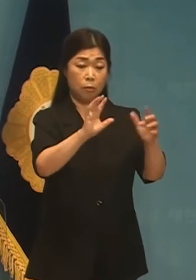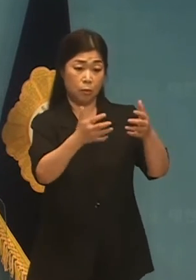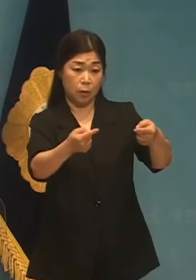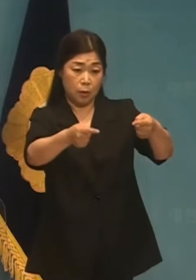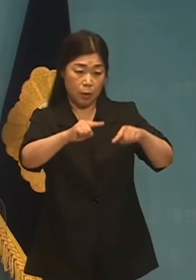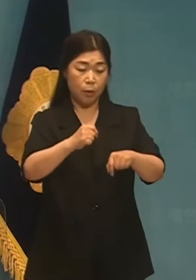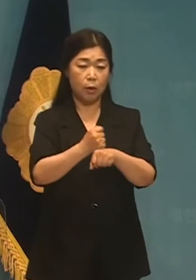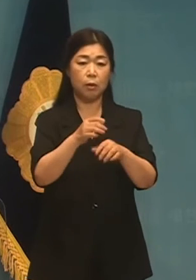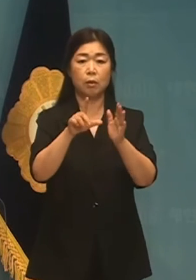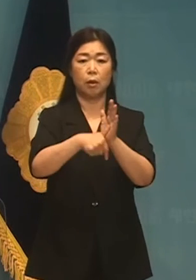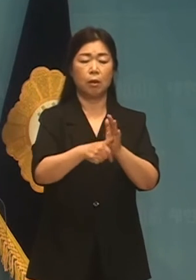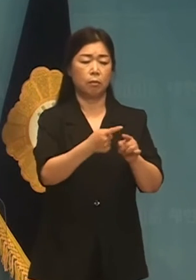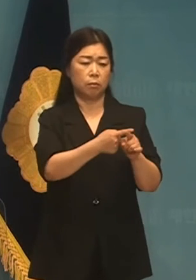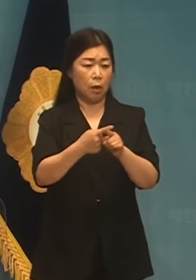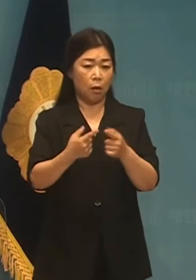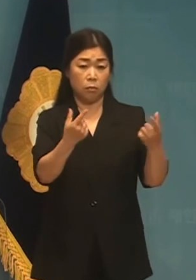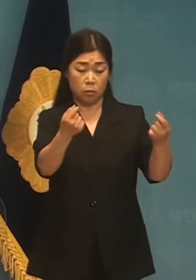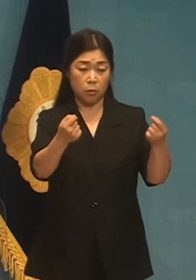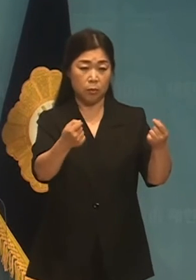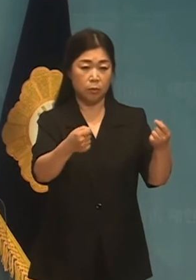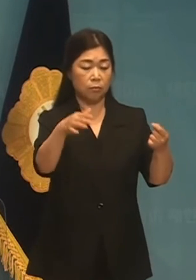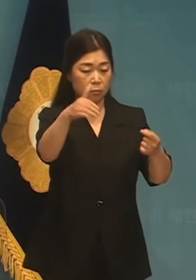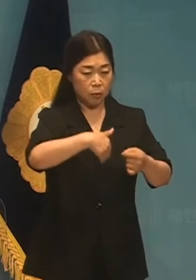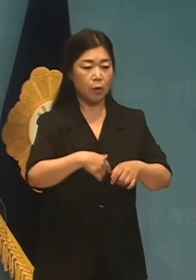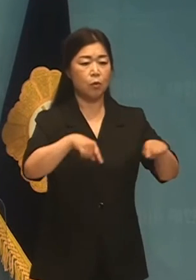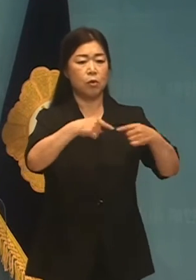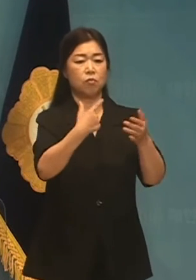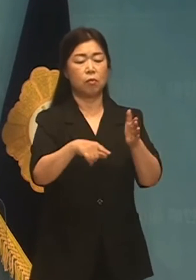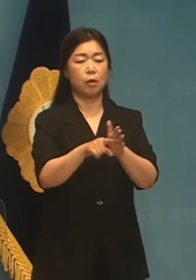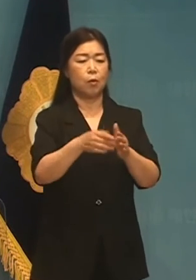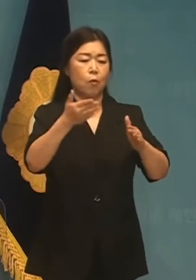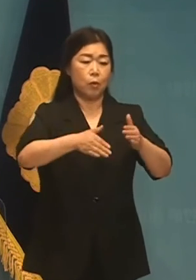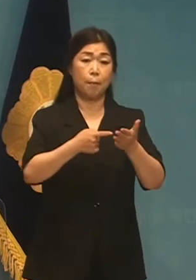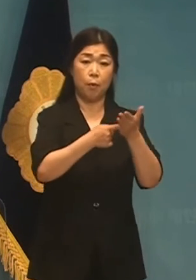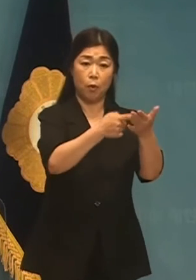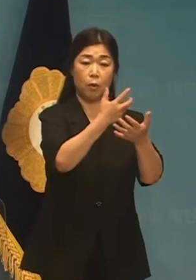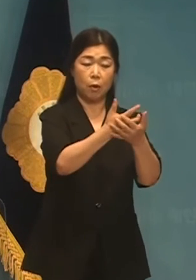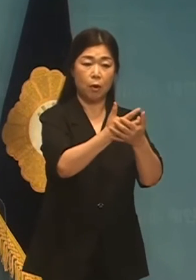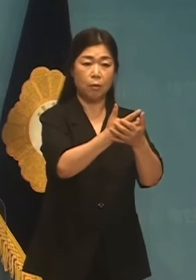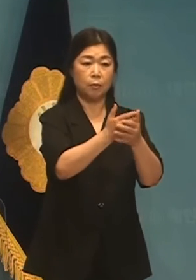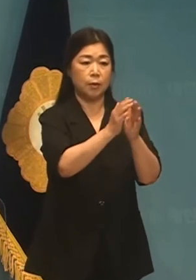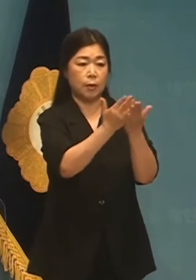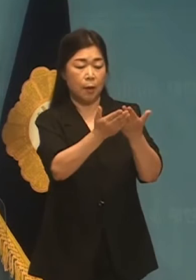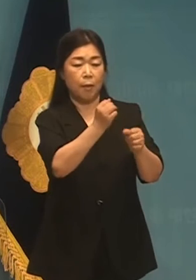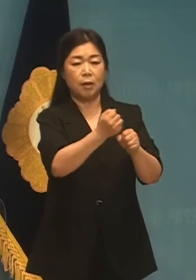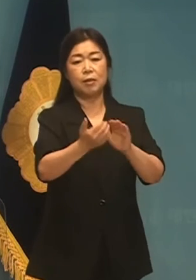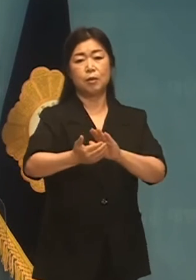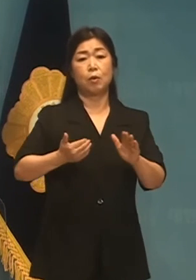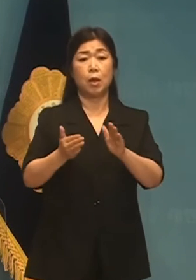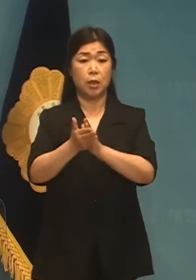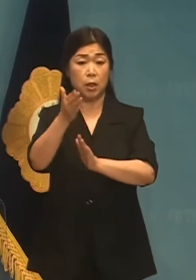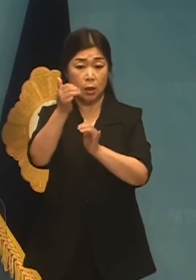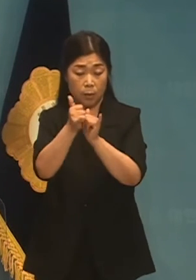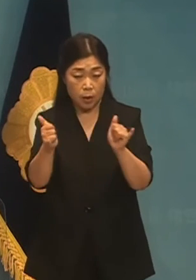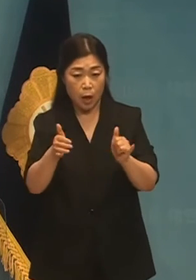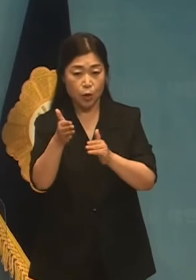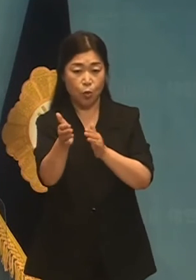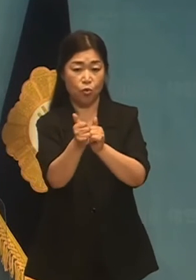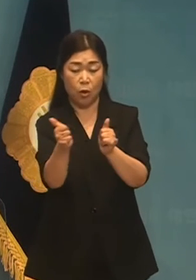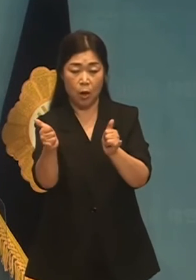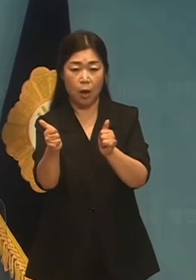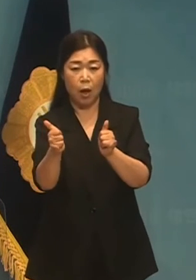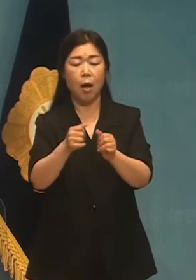참여를 통해 일상적으로 이루어져 정책을 위한 공식 보고서 백서 이전에 시민과